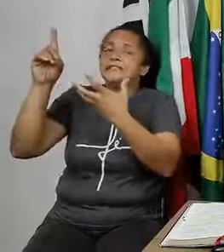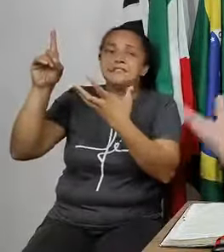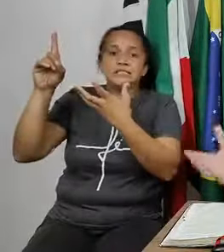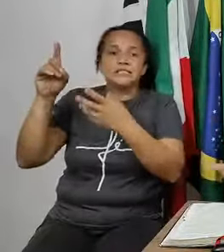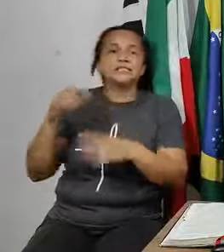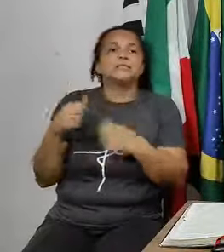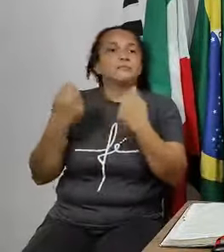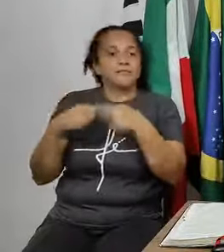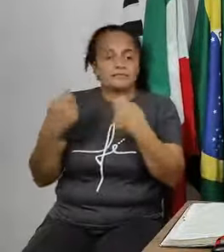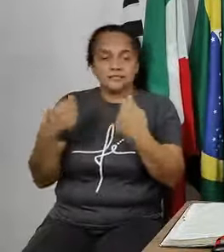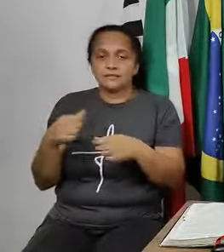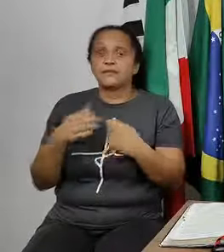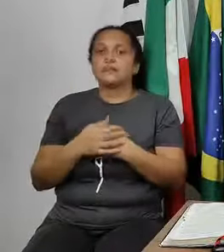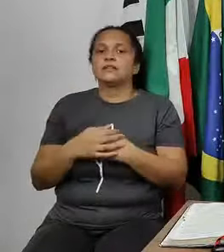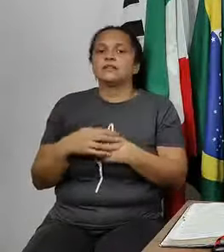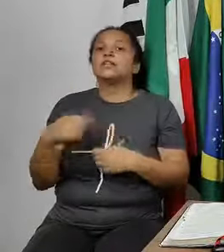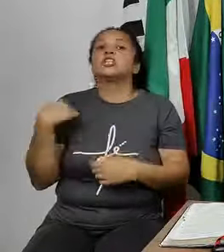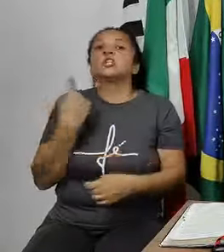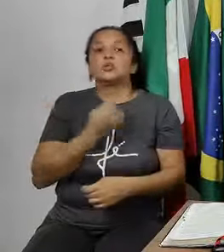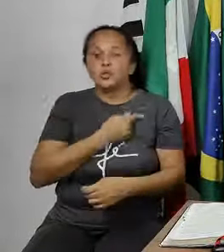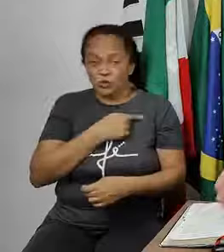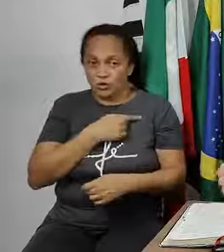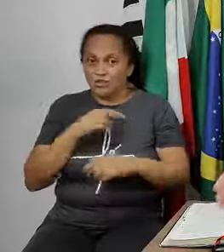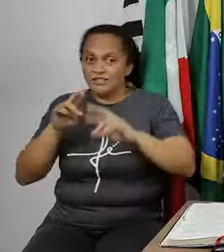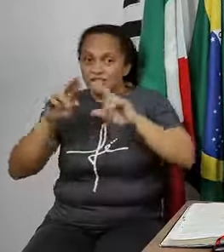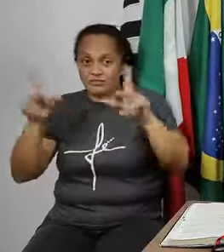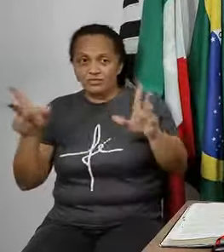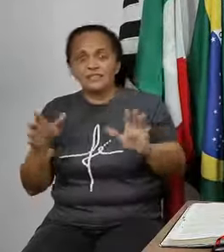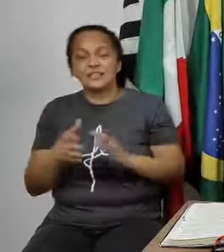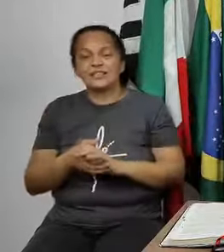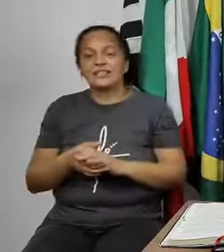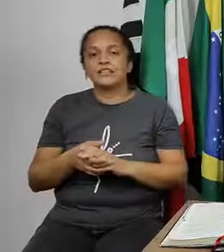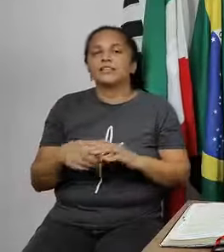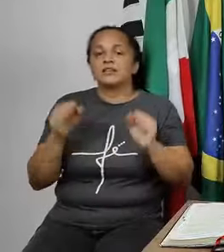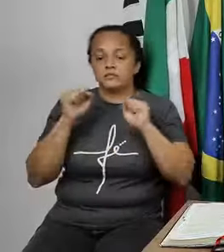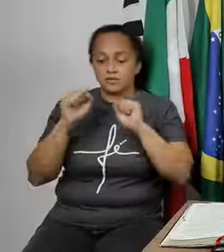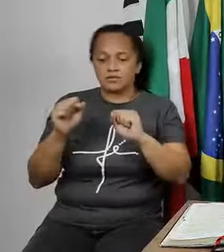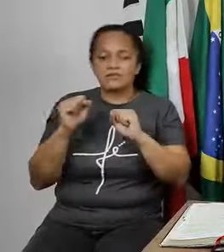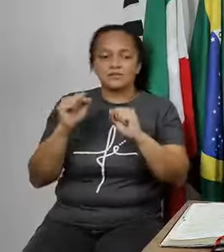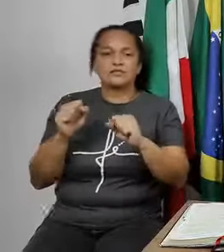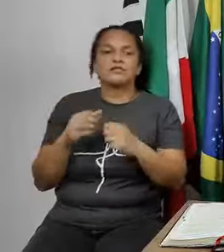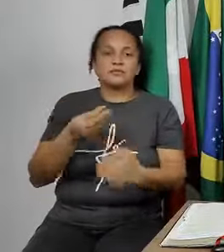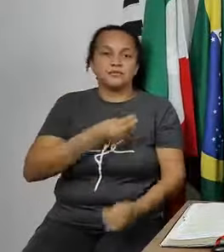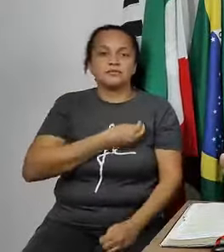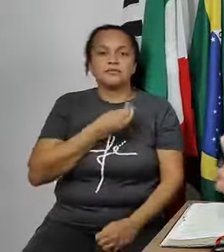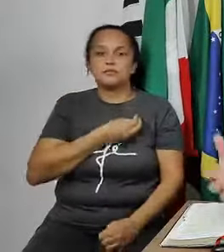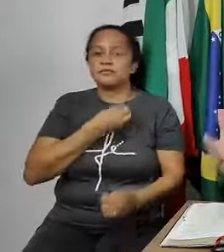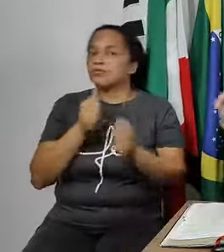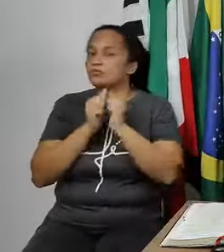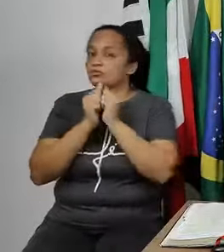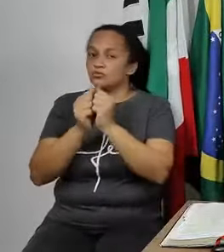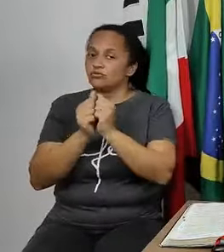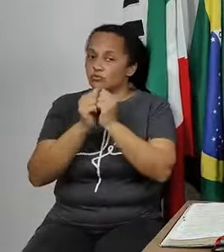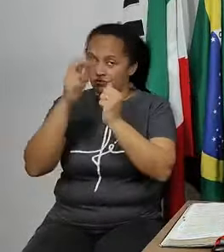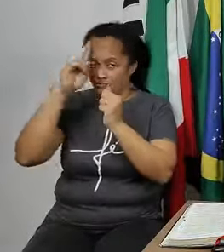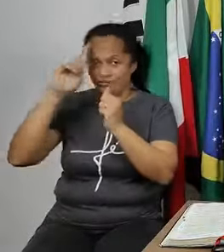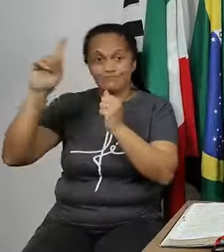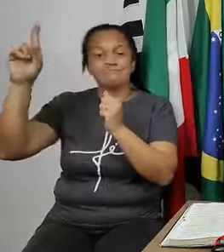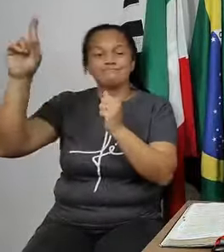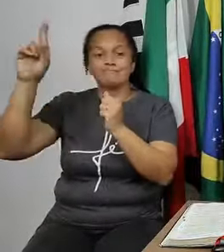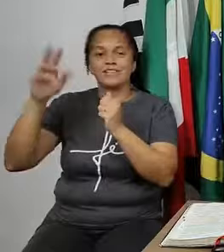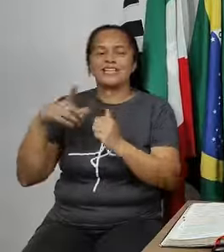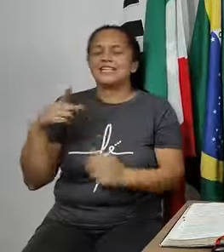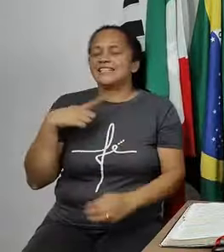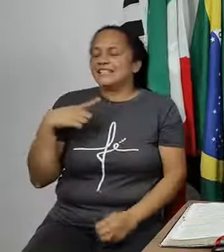de quase todos. Que nós sejamos exceção diante do Senhor. Que nós possamos buscar aquele